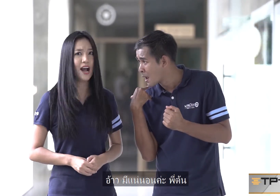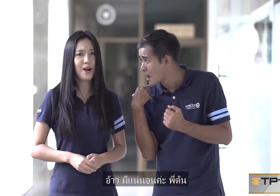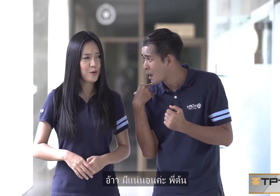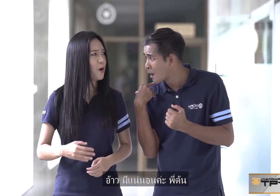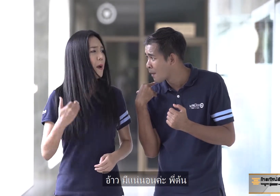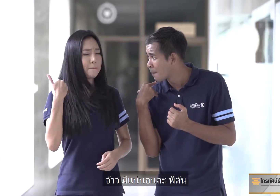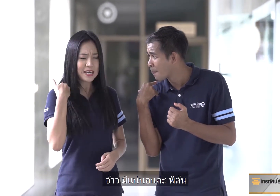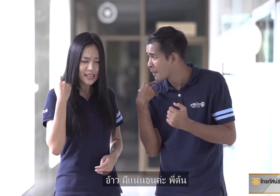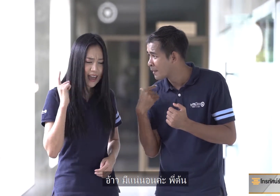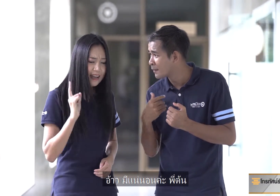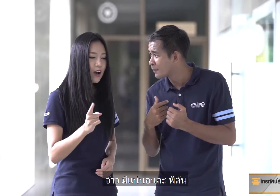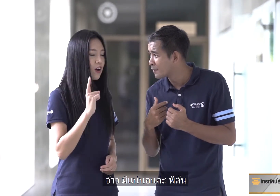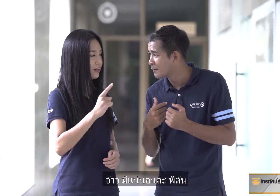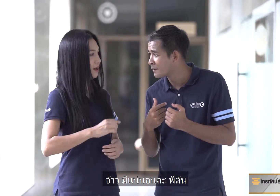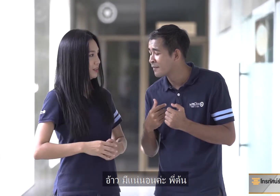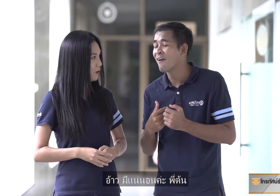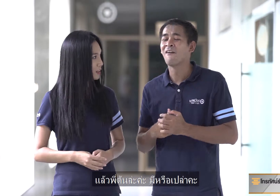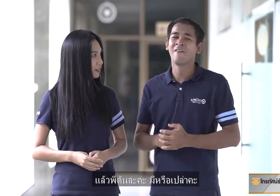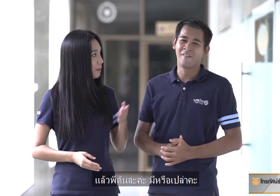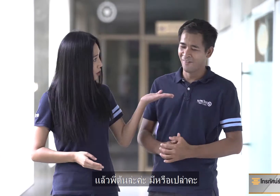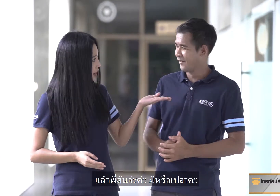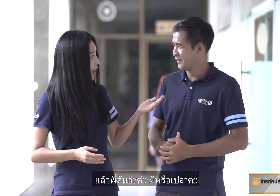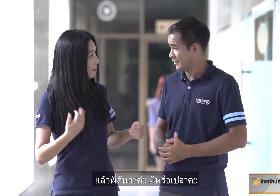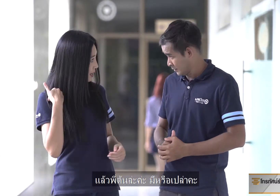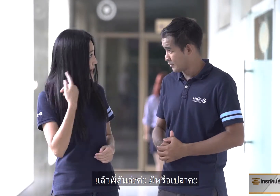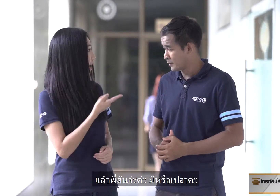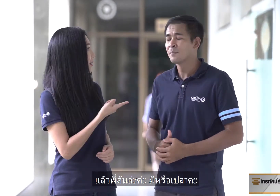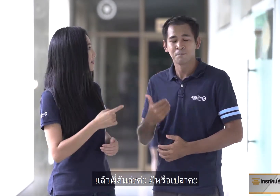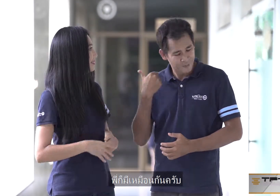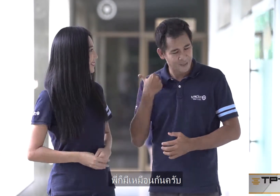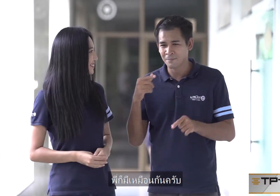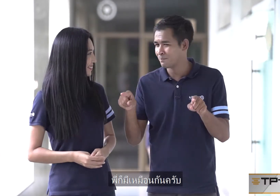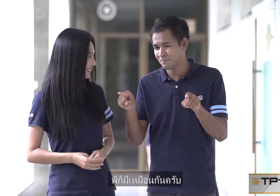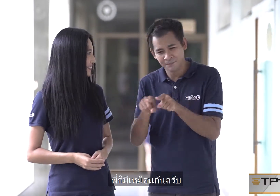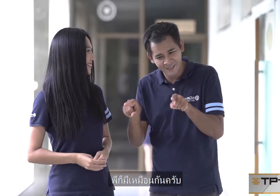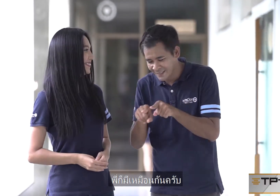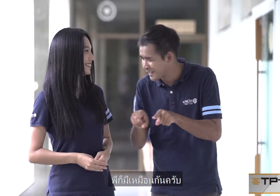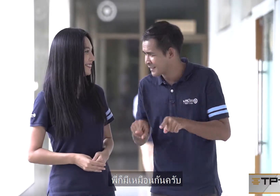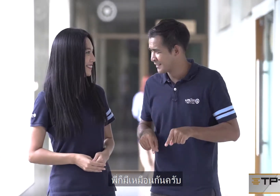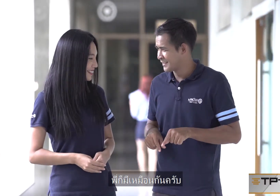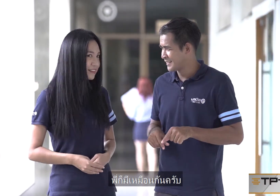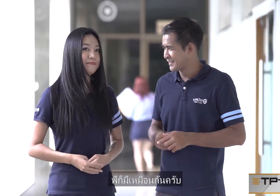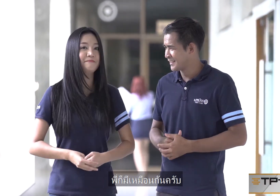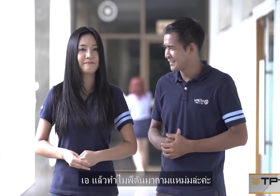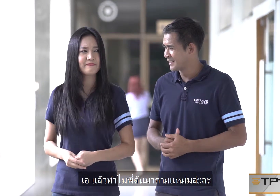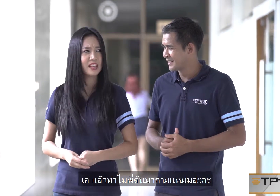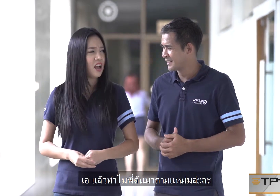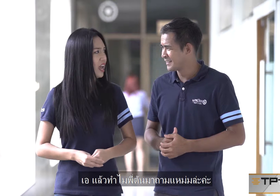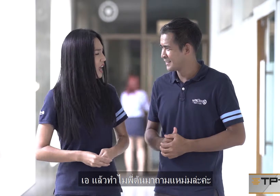อ้าวมีแน่นอนค่ะพี่ต้นแล้วพี่ต้นล่ะคะมีปะคะ พี่ก็มีเหมือนกันครับ